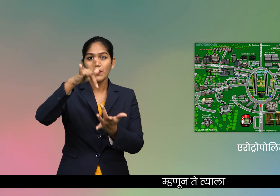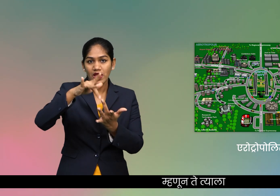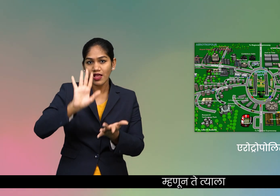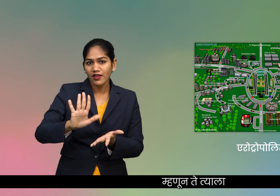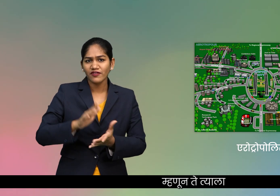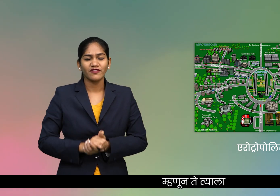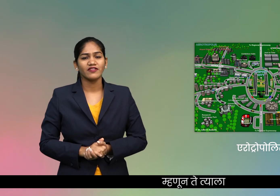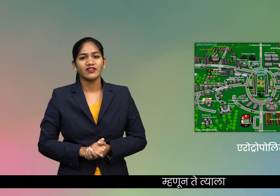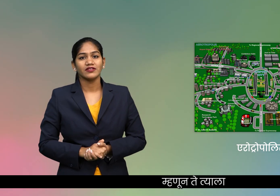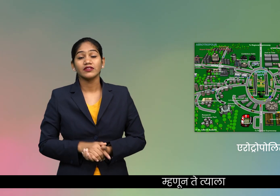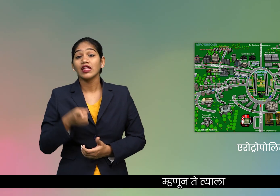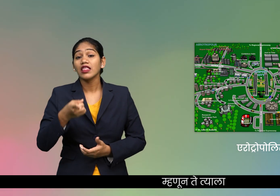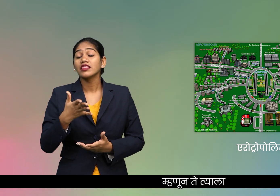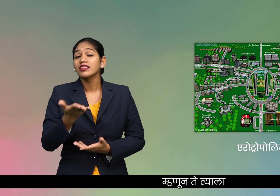म्हणून ते त्याला